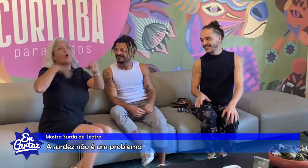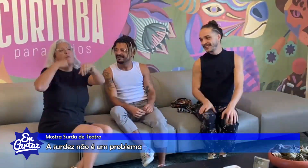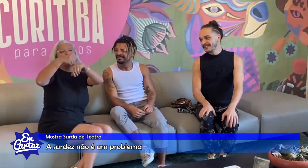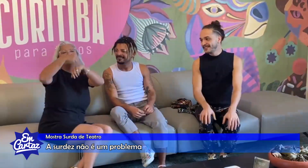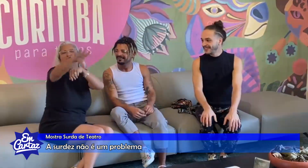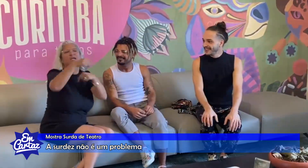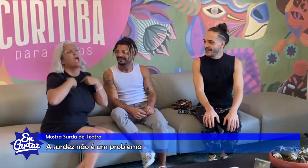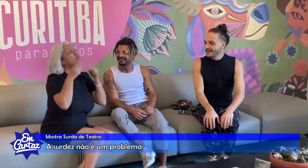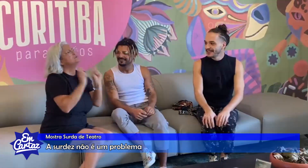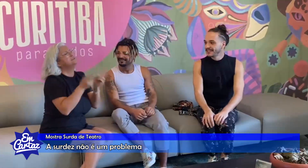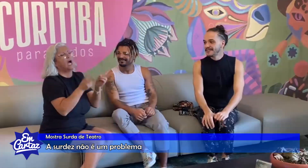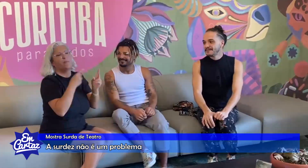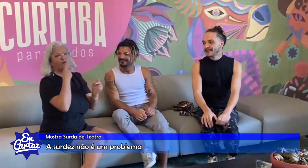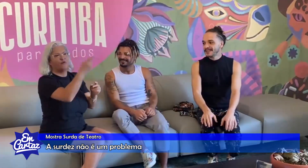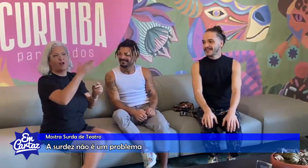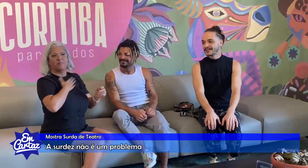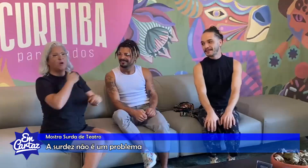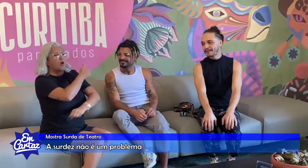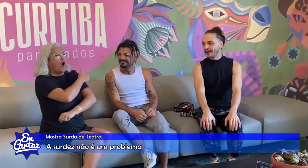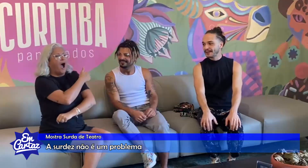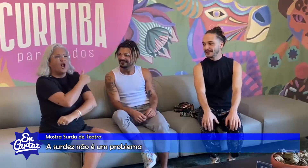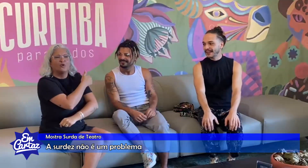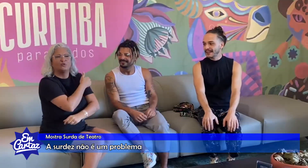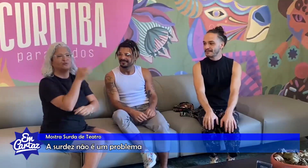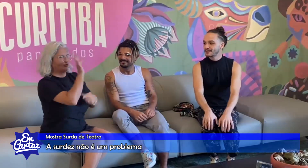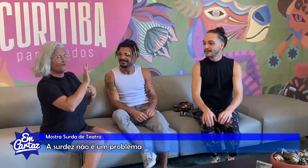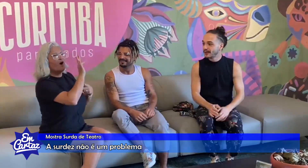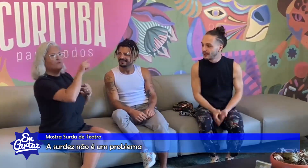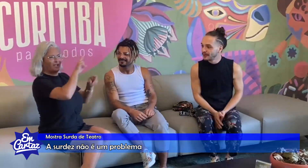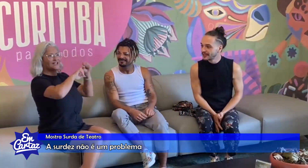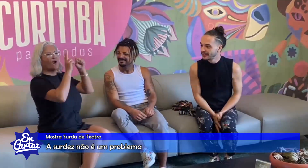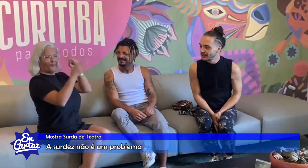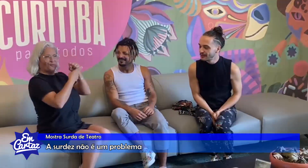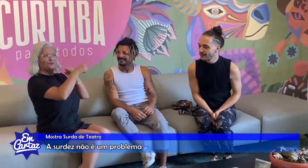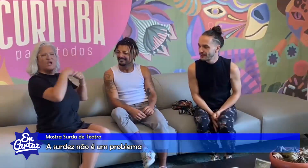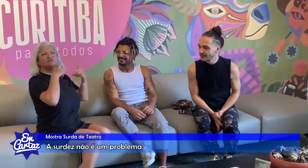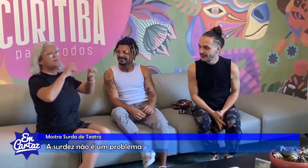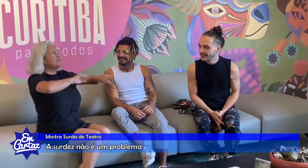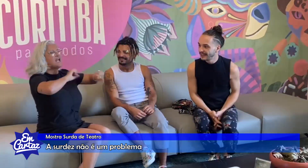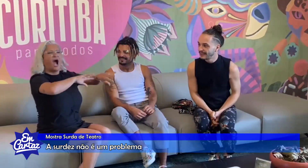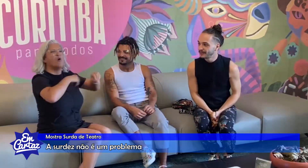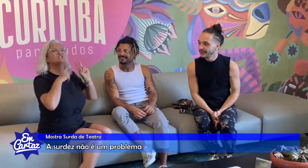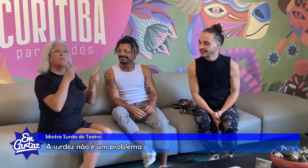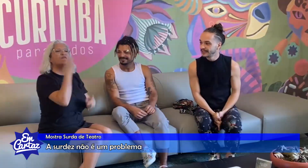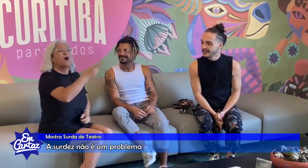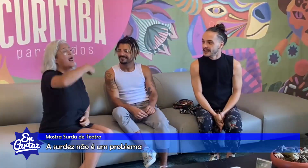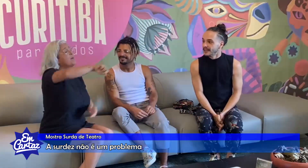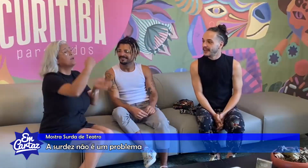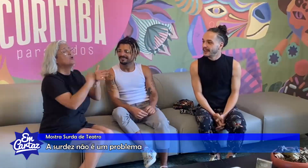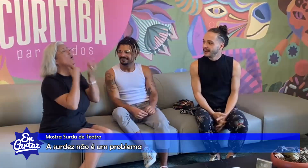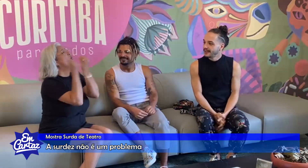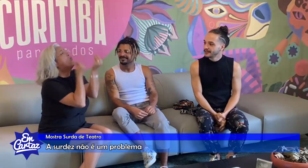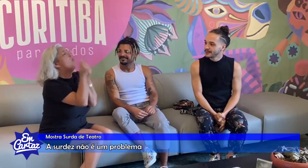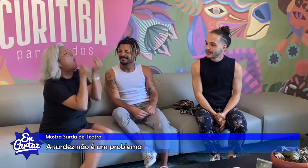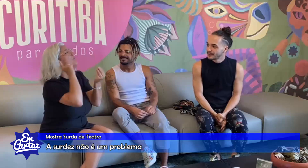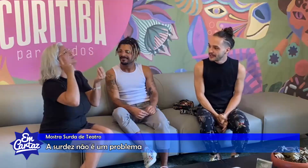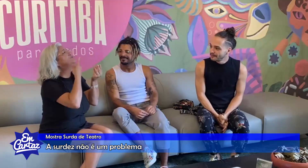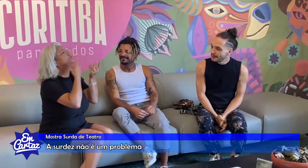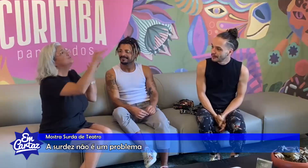e realmente. E eu sempre falo, né, para os meus alunos, que eu sou professora, né, da Uninter, os meus alunos sempre perguntam,